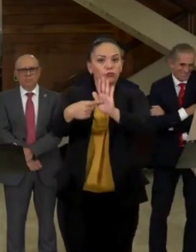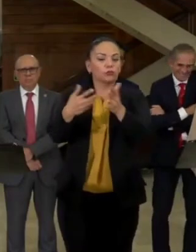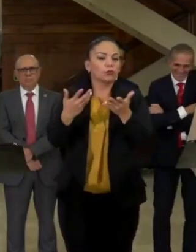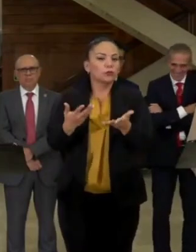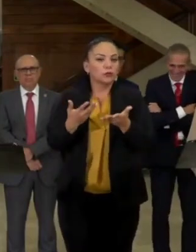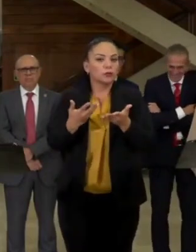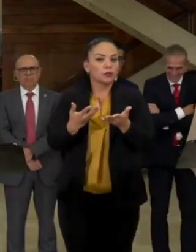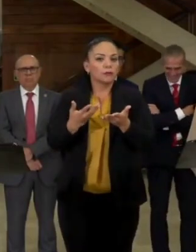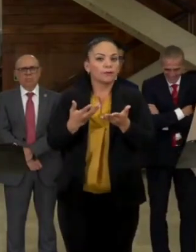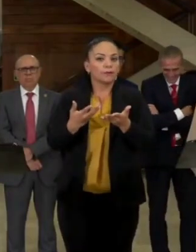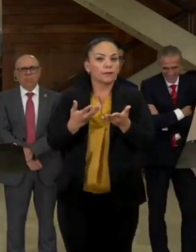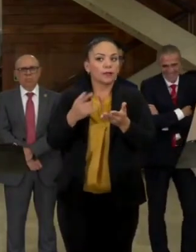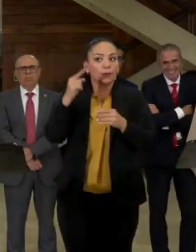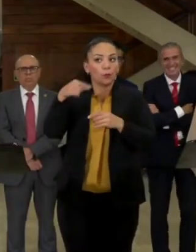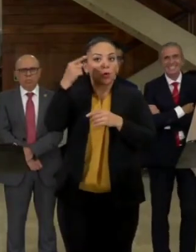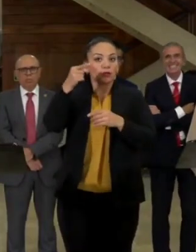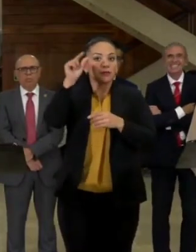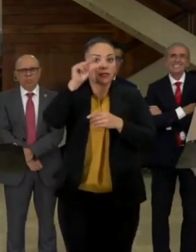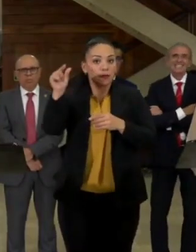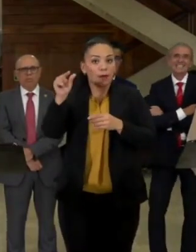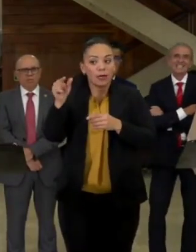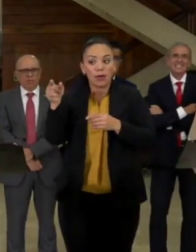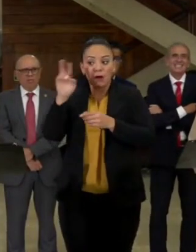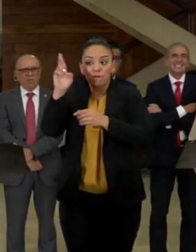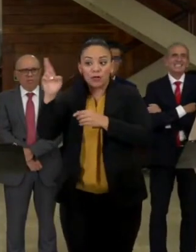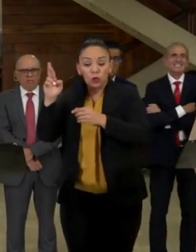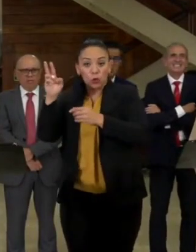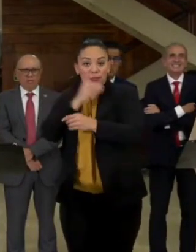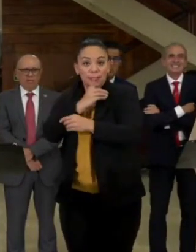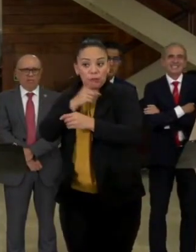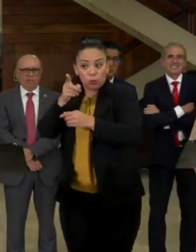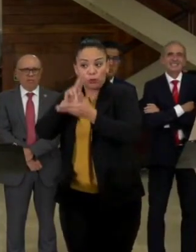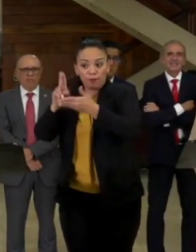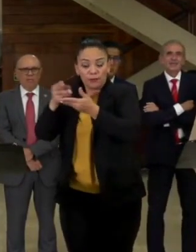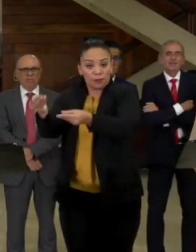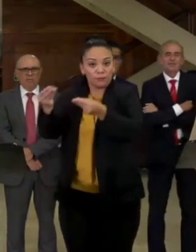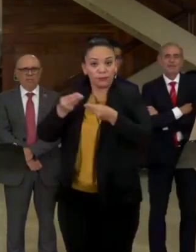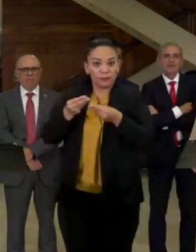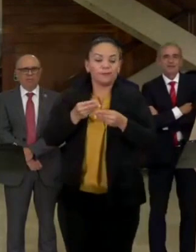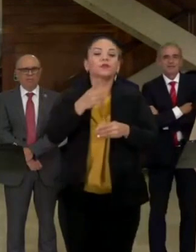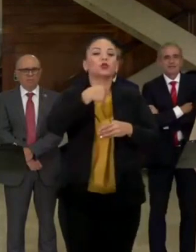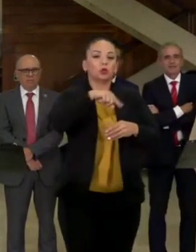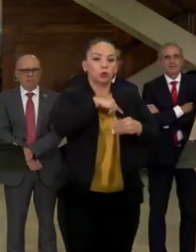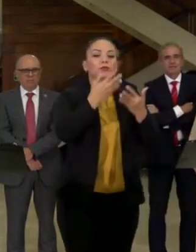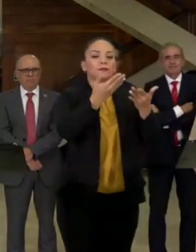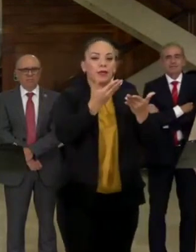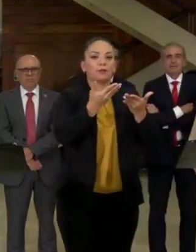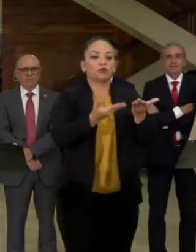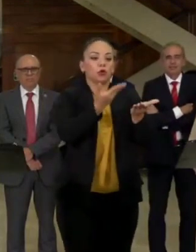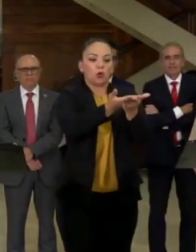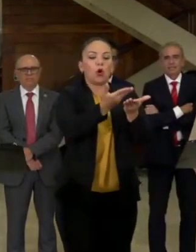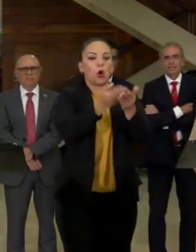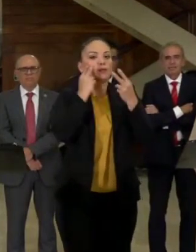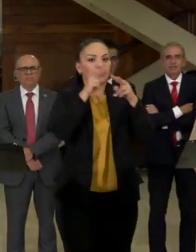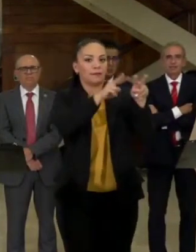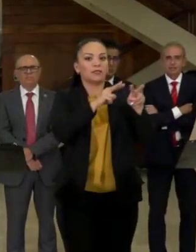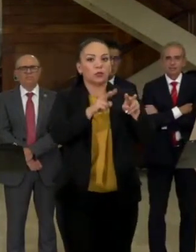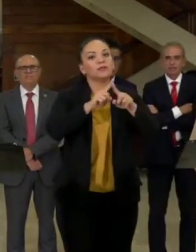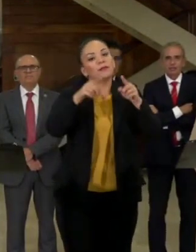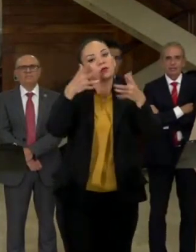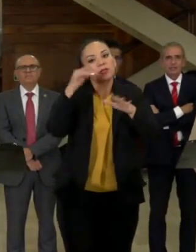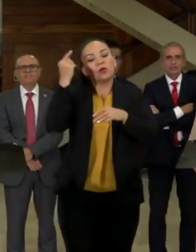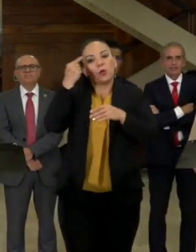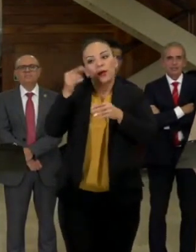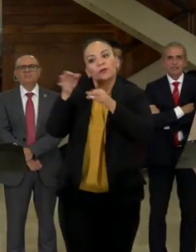digamos, por parte de los rectores la próxima semana. Así es. Esperamos las observaciones de ellos, pero el gobierno presentó la situación que tenemos. O